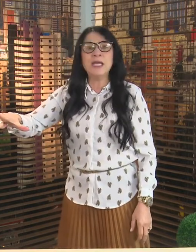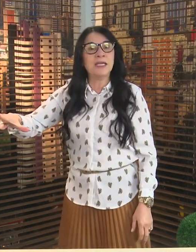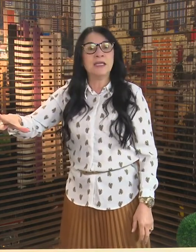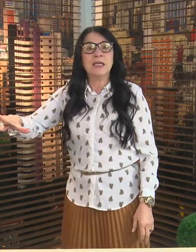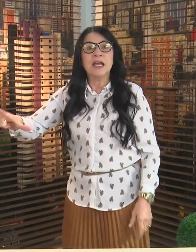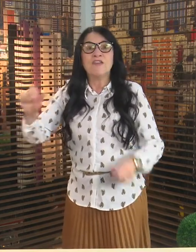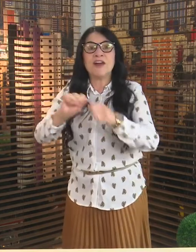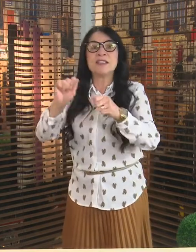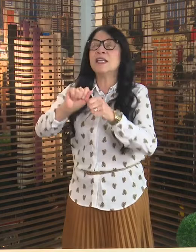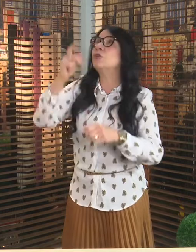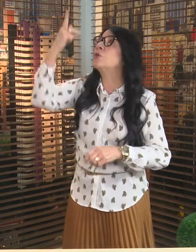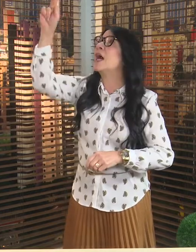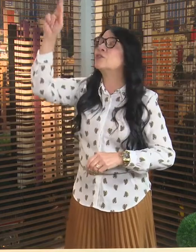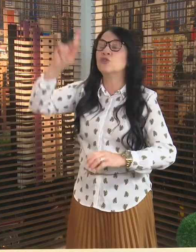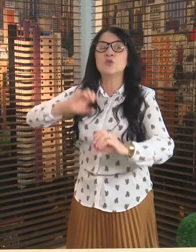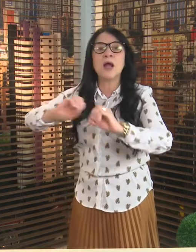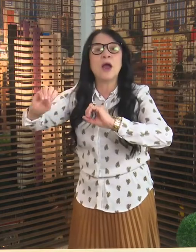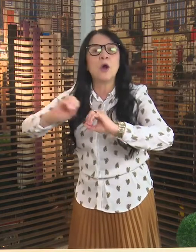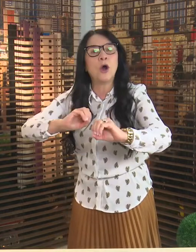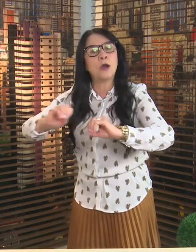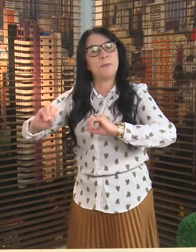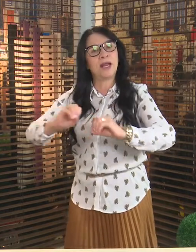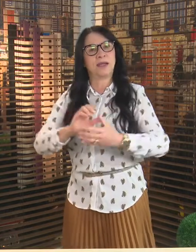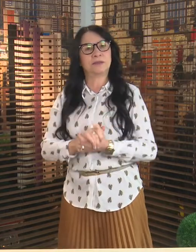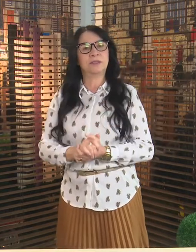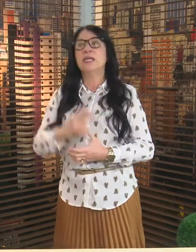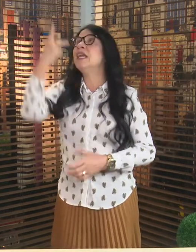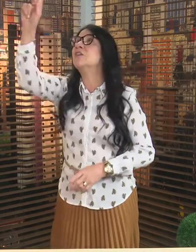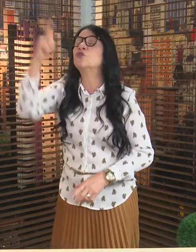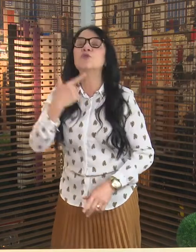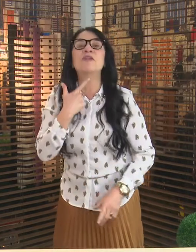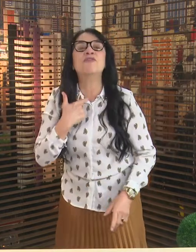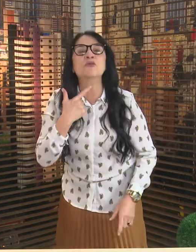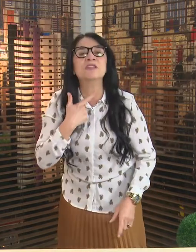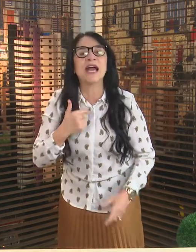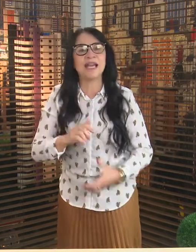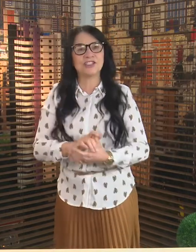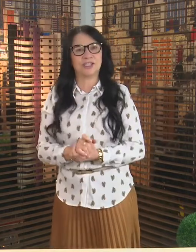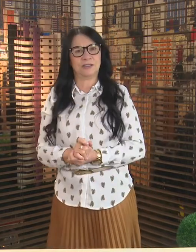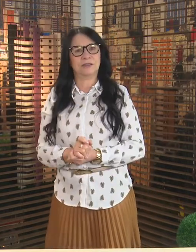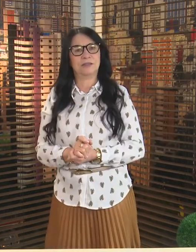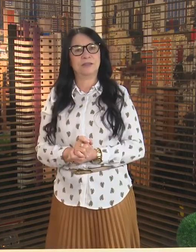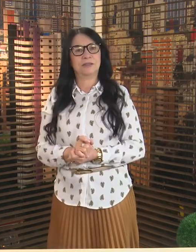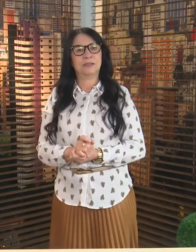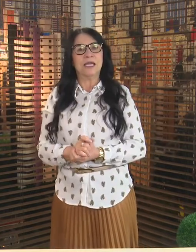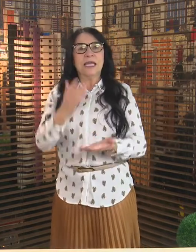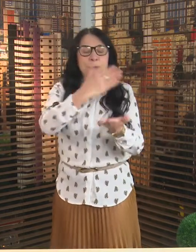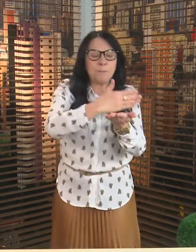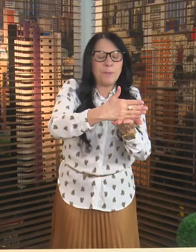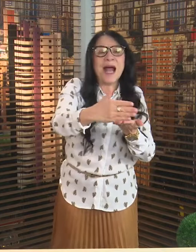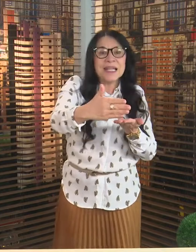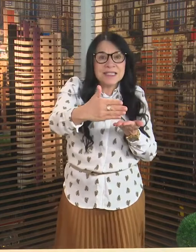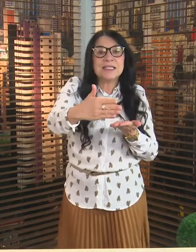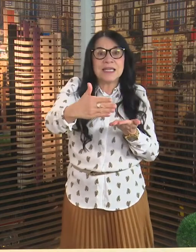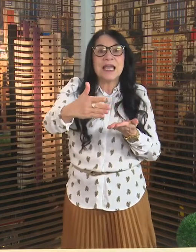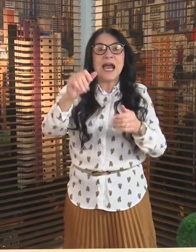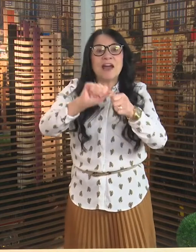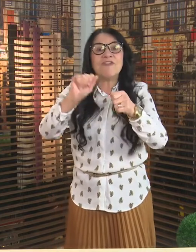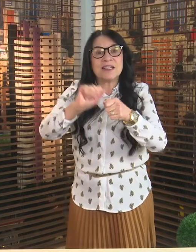continuem fazendo a sua obra e a sua vontade. E passe a